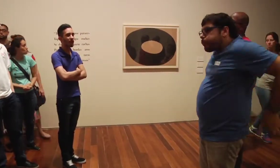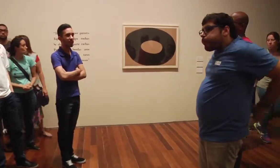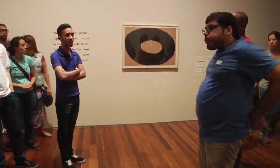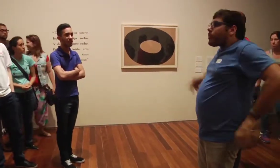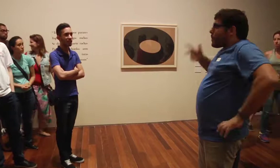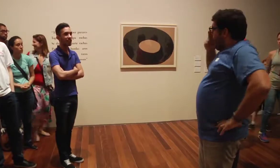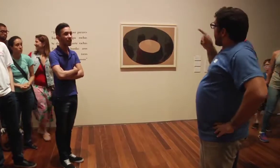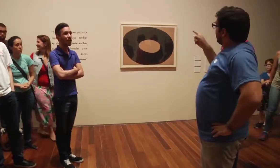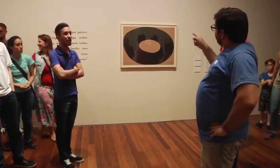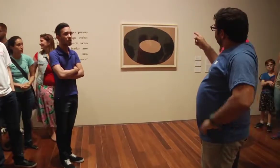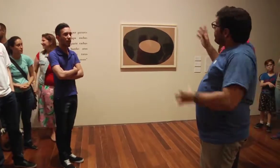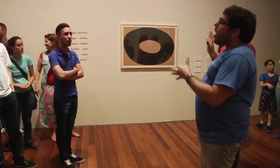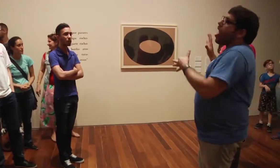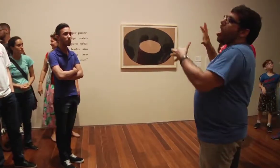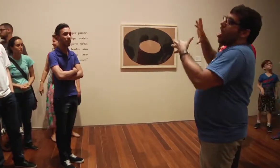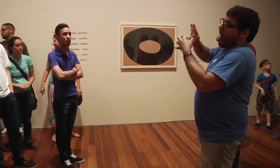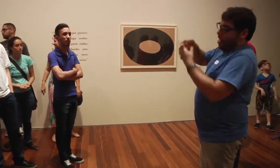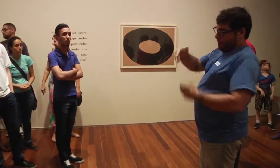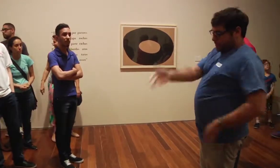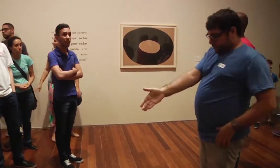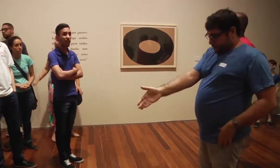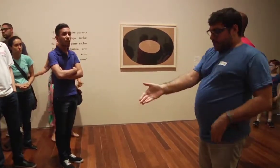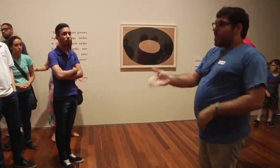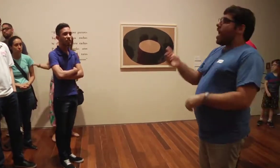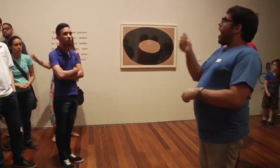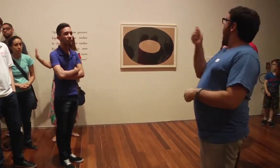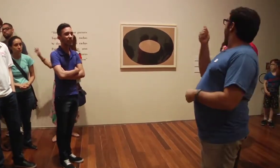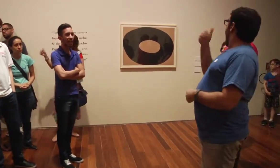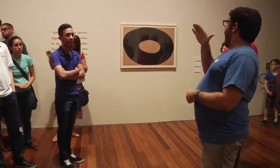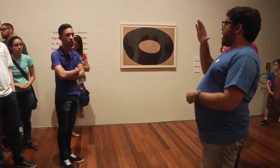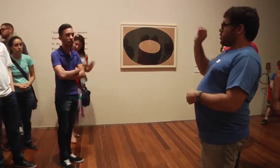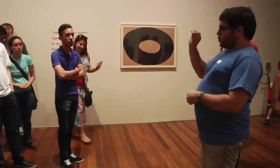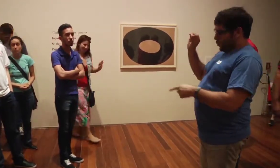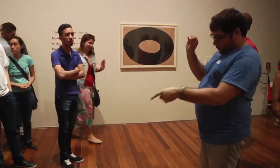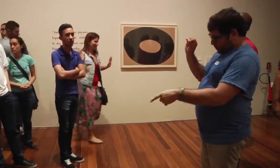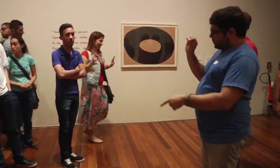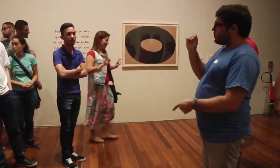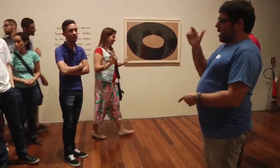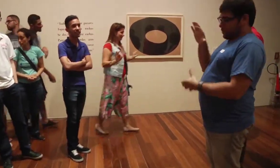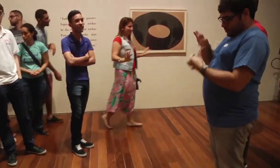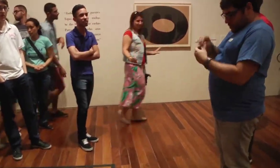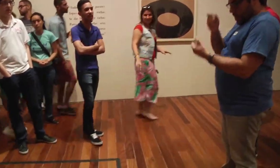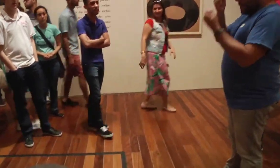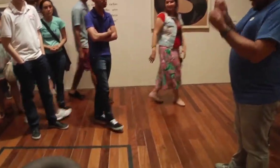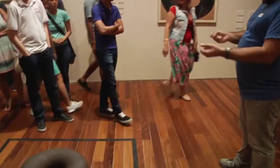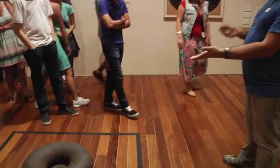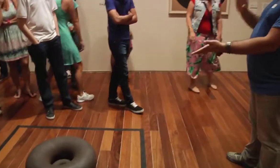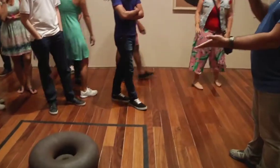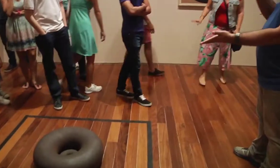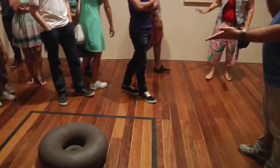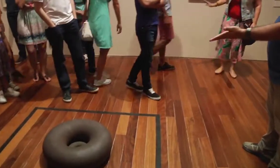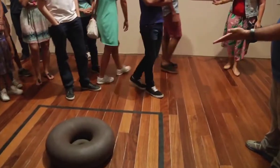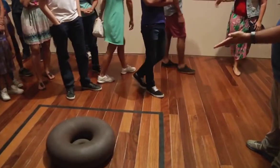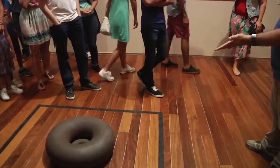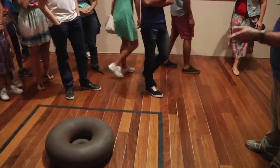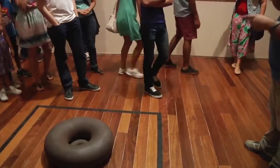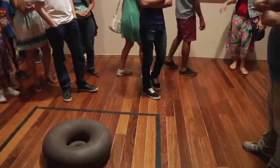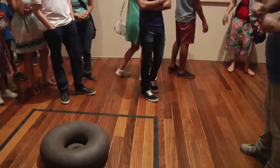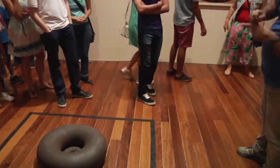boia. Realmente parece uma boia. E conseguimos linkar com esse outro material que está aqui, que é de aço. É um material pesado, claro, porque